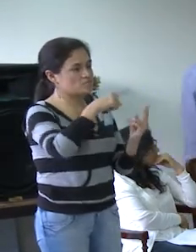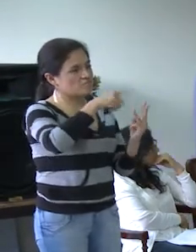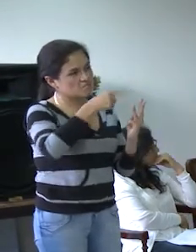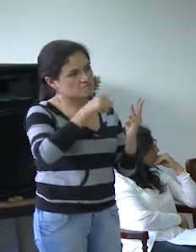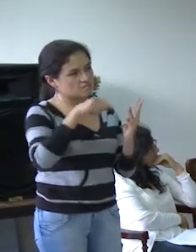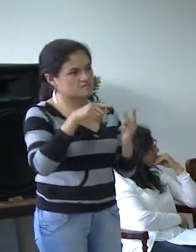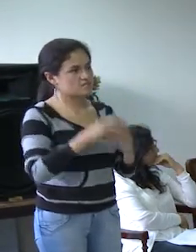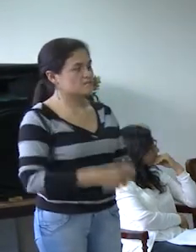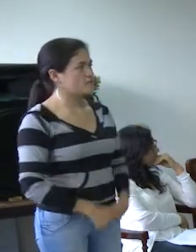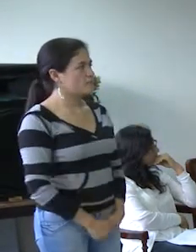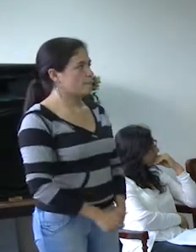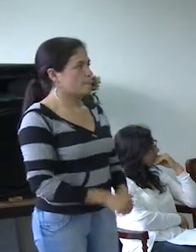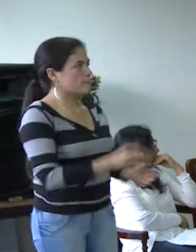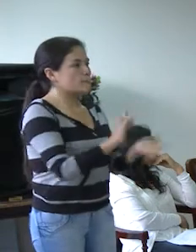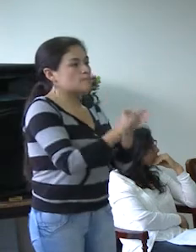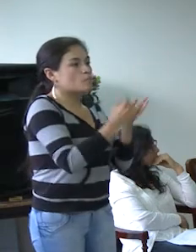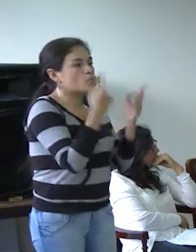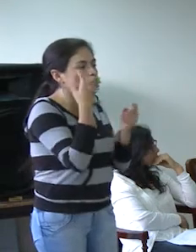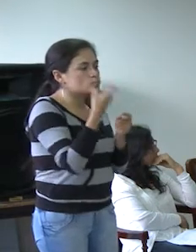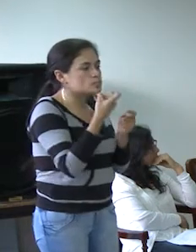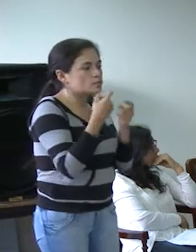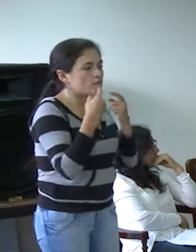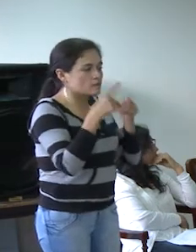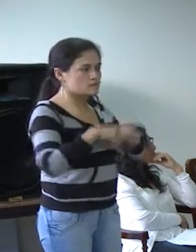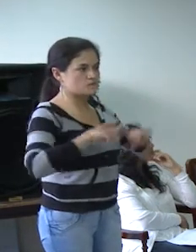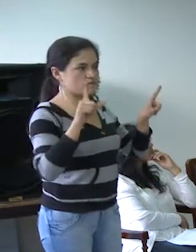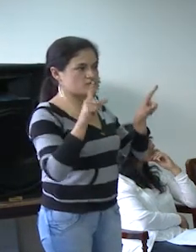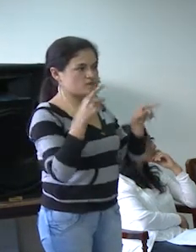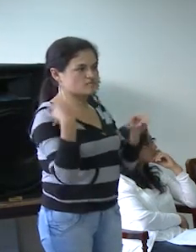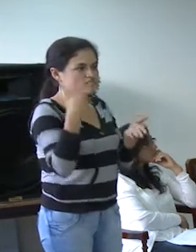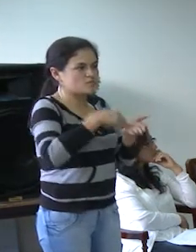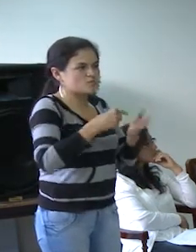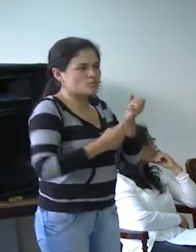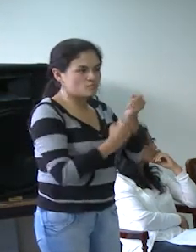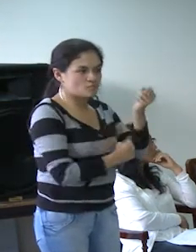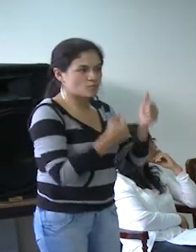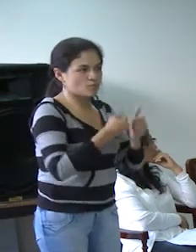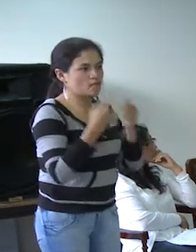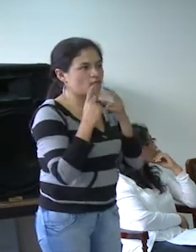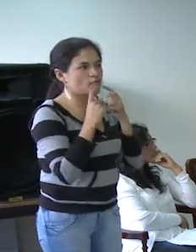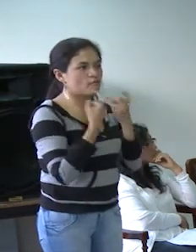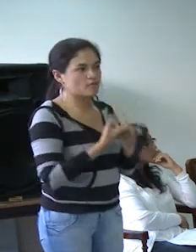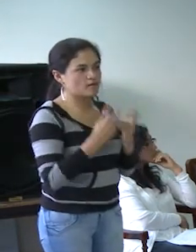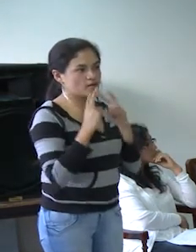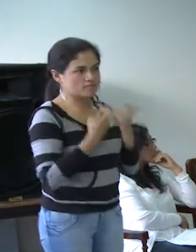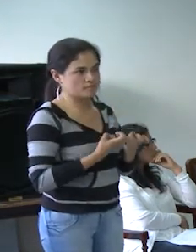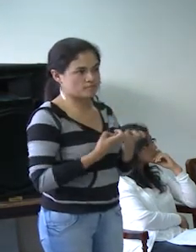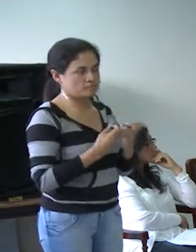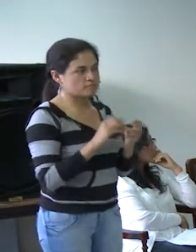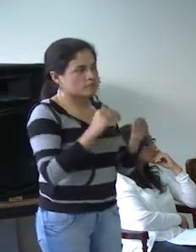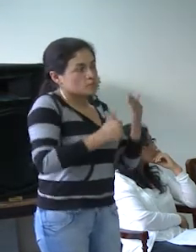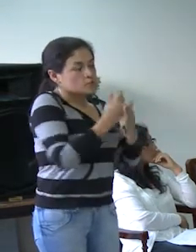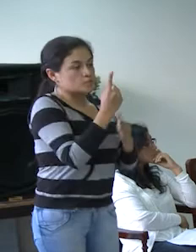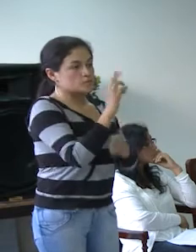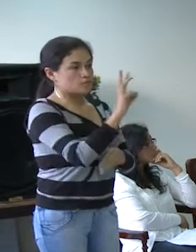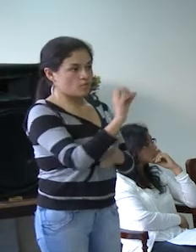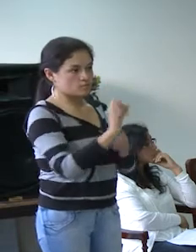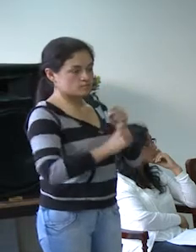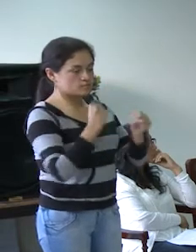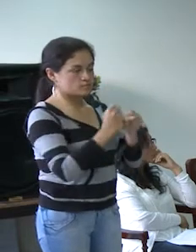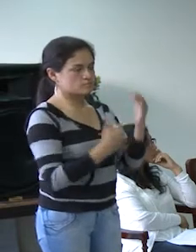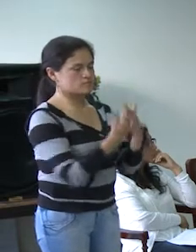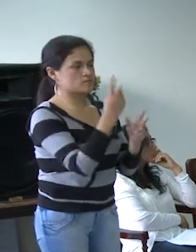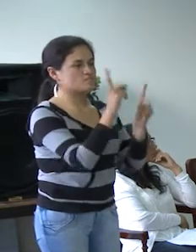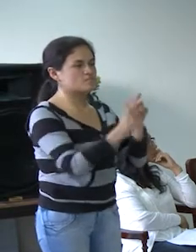venía por la onda de la educación liberadora de Freire. Ya para el comienzo de la década de los 80, ya se hablaba de